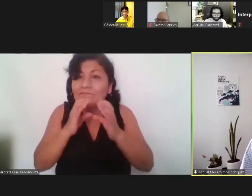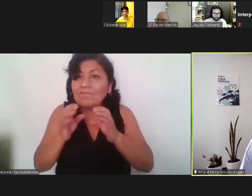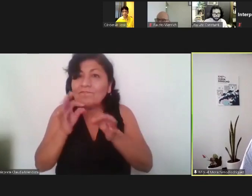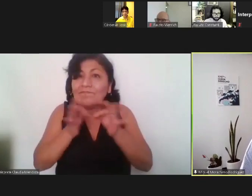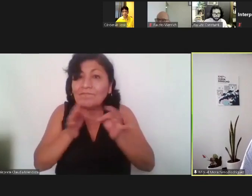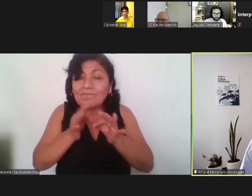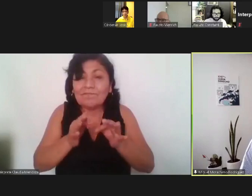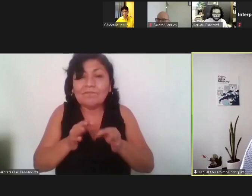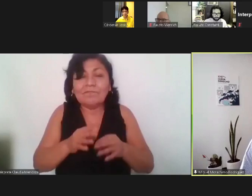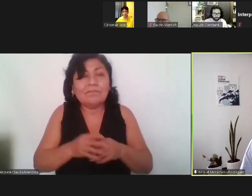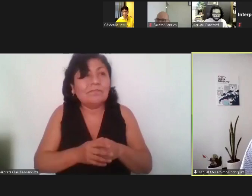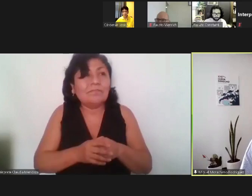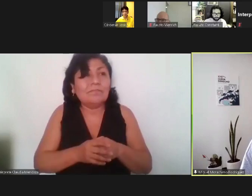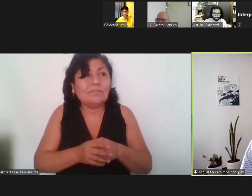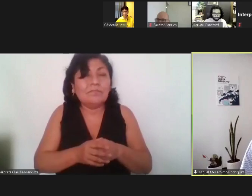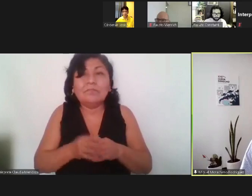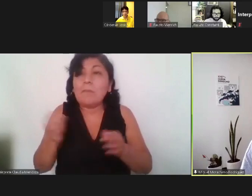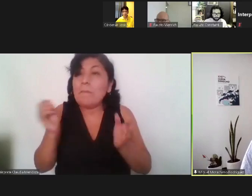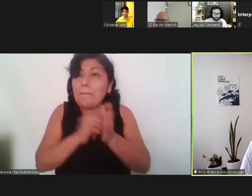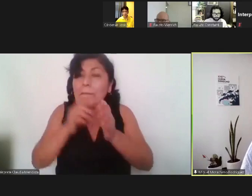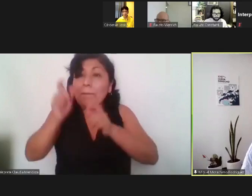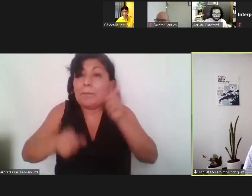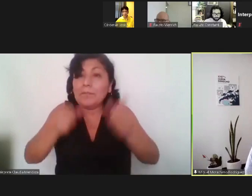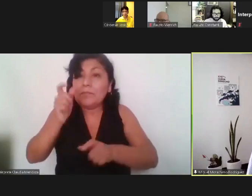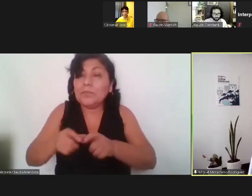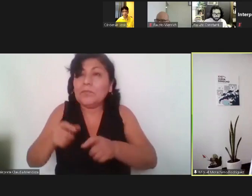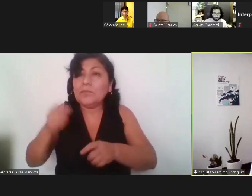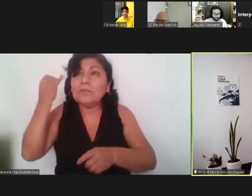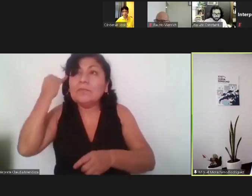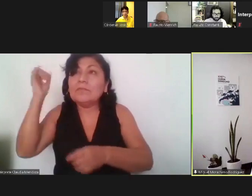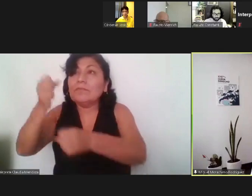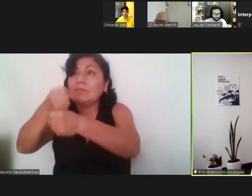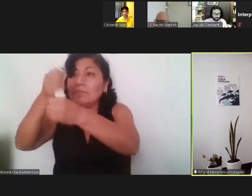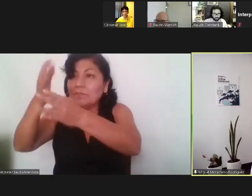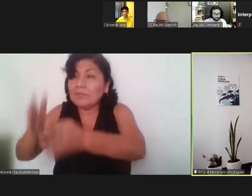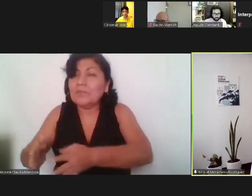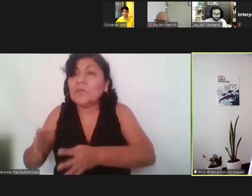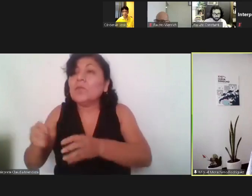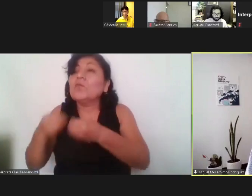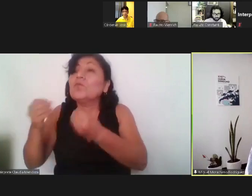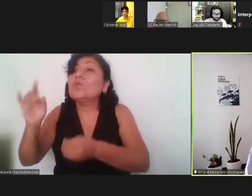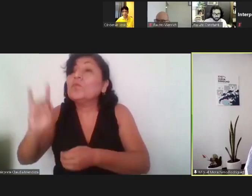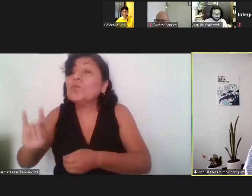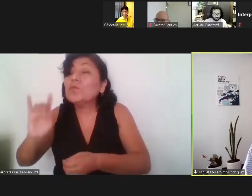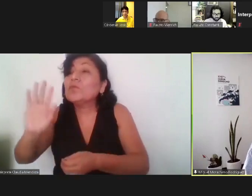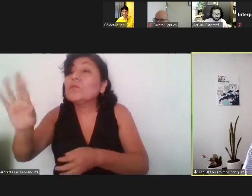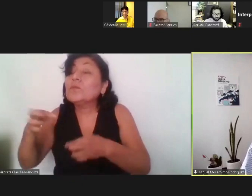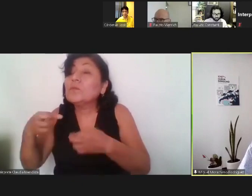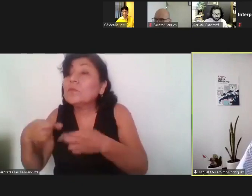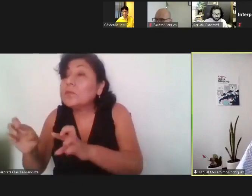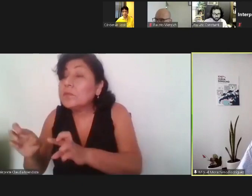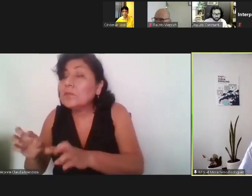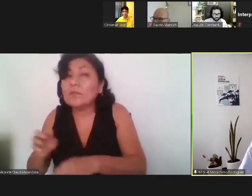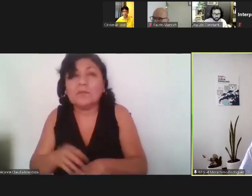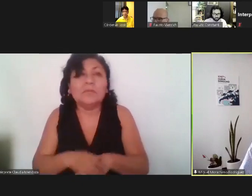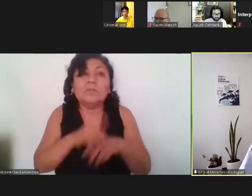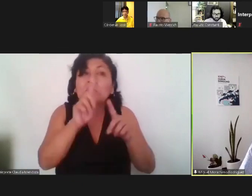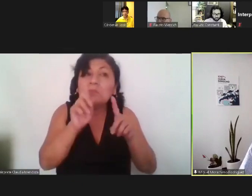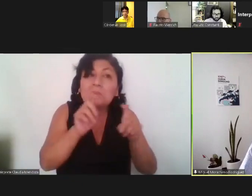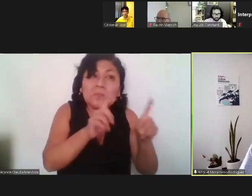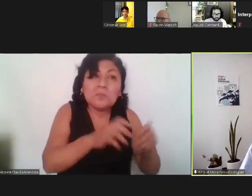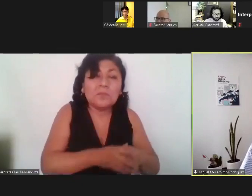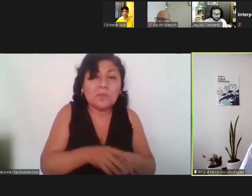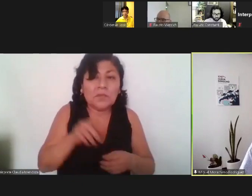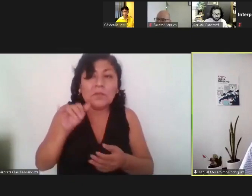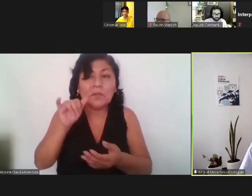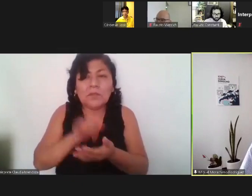contenido, exploramos cómo estas personas están usando las licencias y cómo aunque se dedican profesionalmente a esto y para